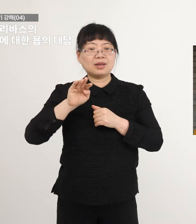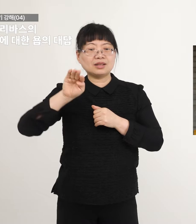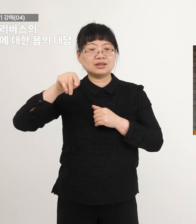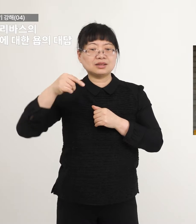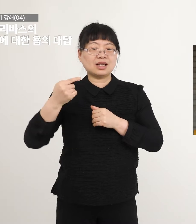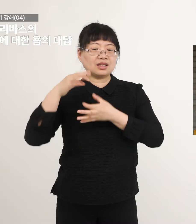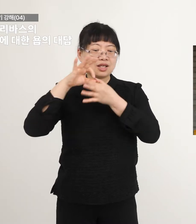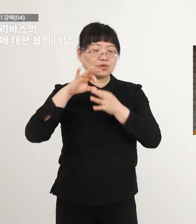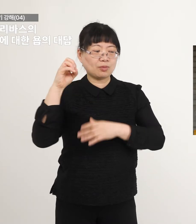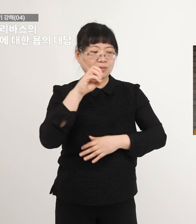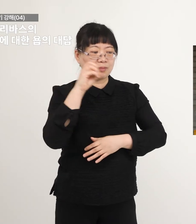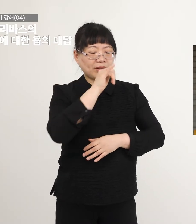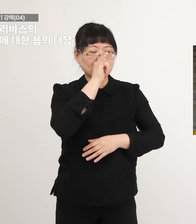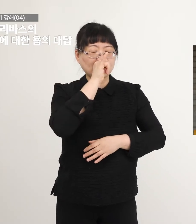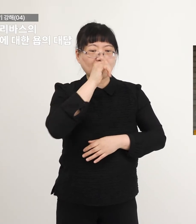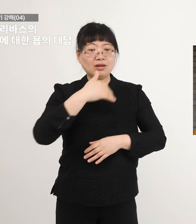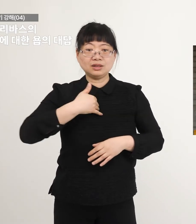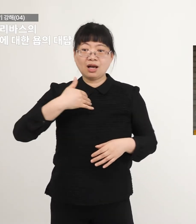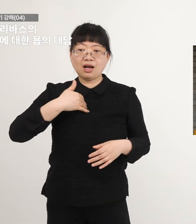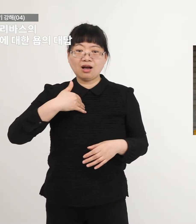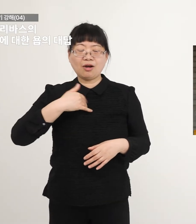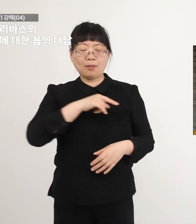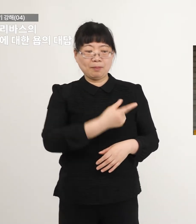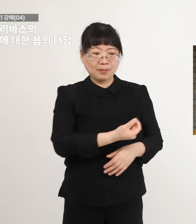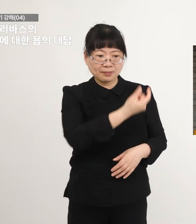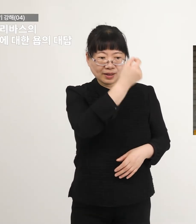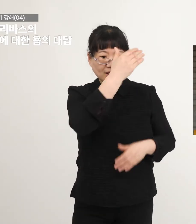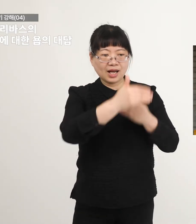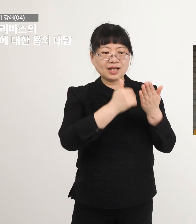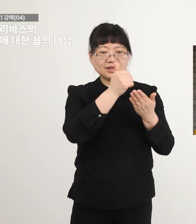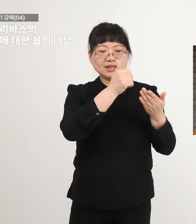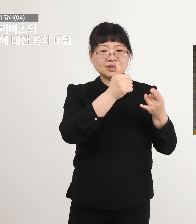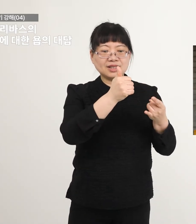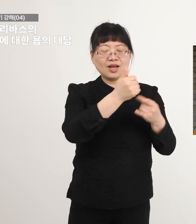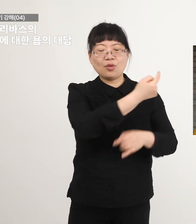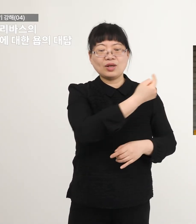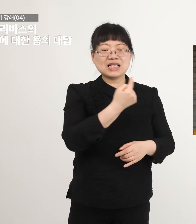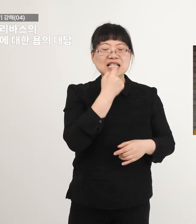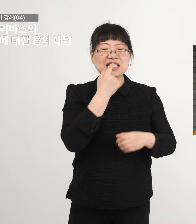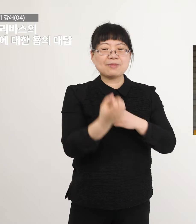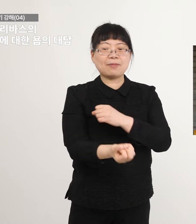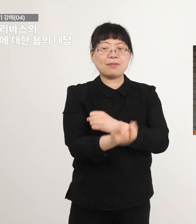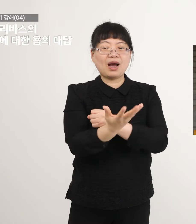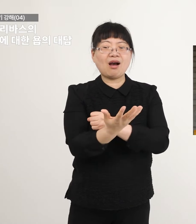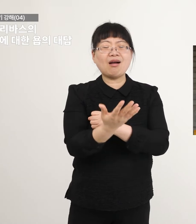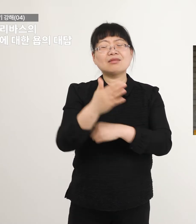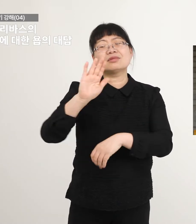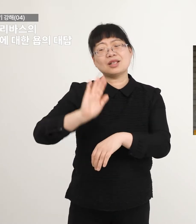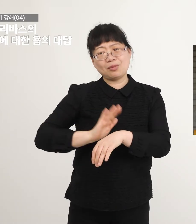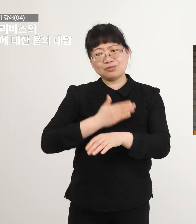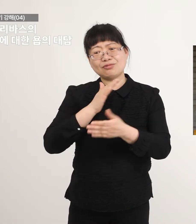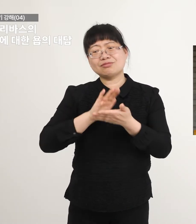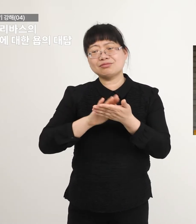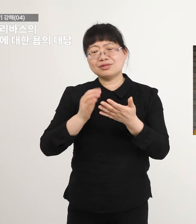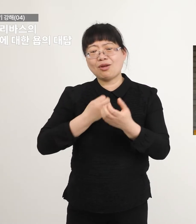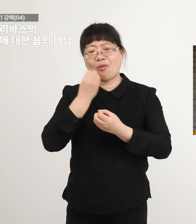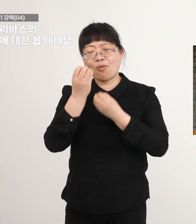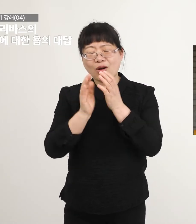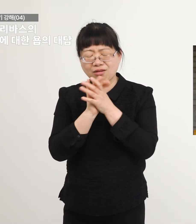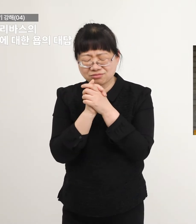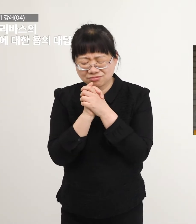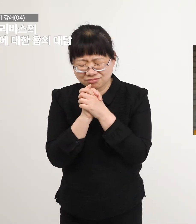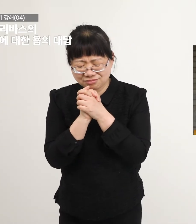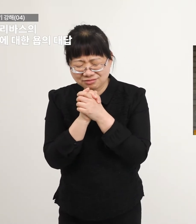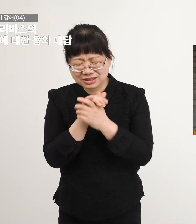얘기예요. 나라면 그때에 네가 빨리 하나님 앞에 항복하고 잘못했다 그러고 기도하는